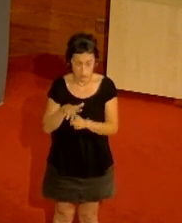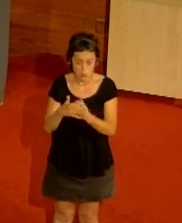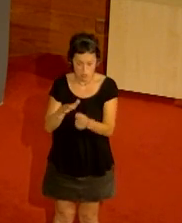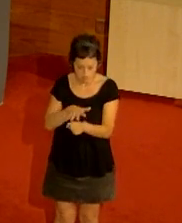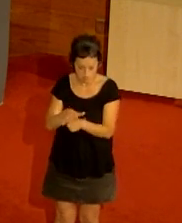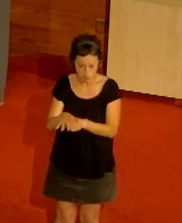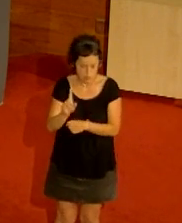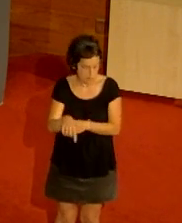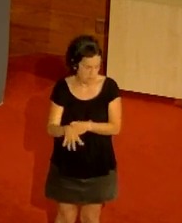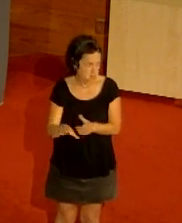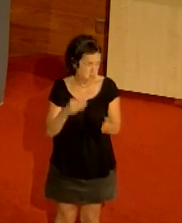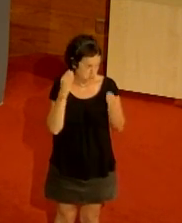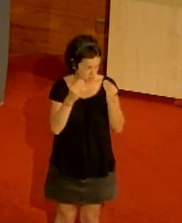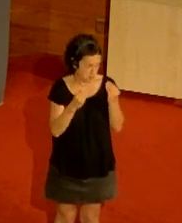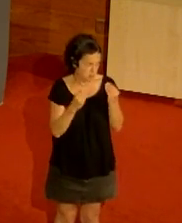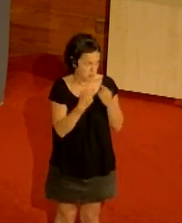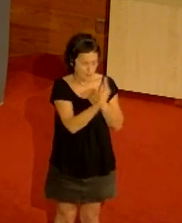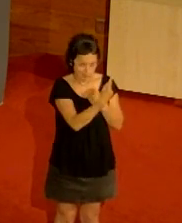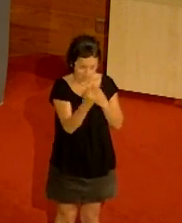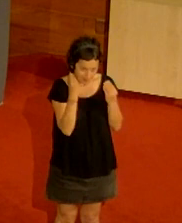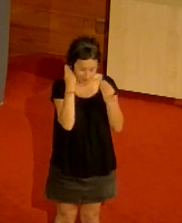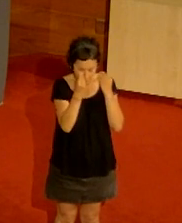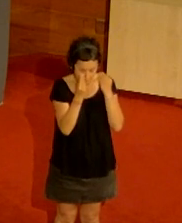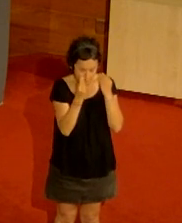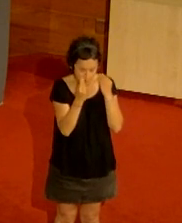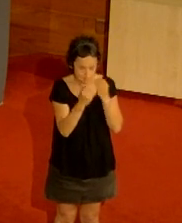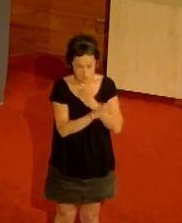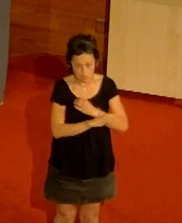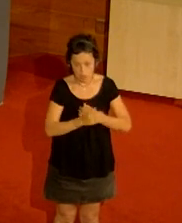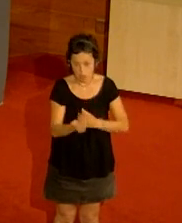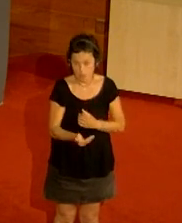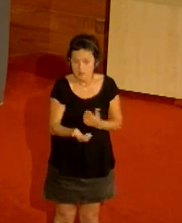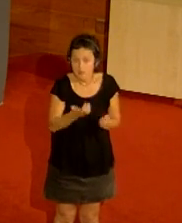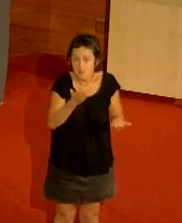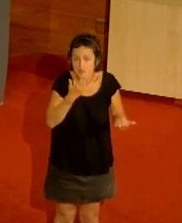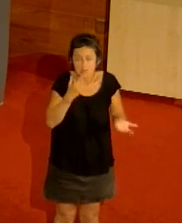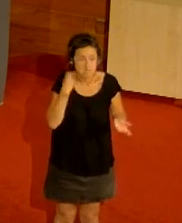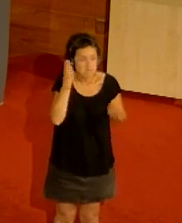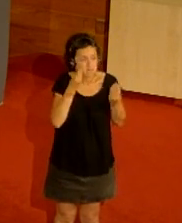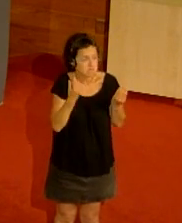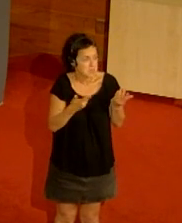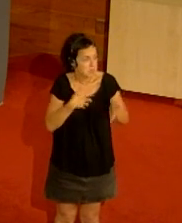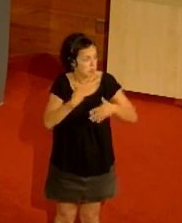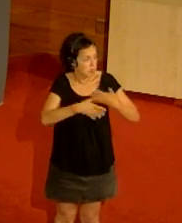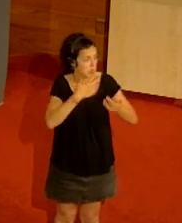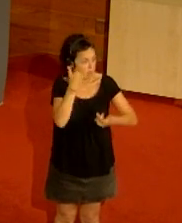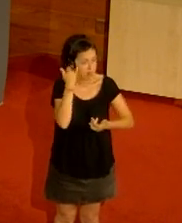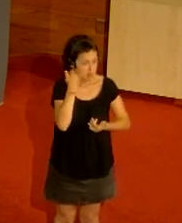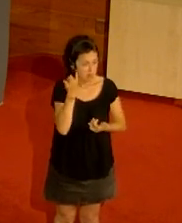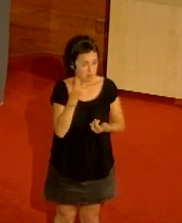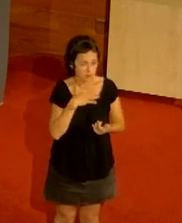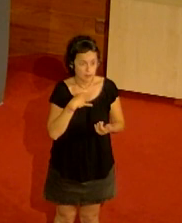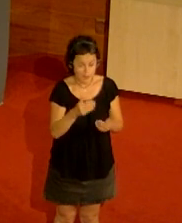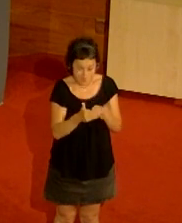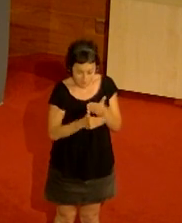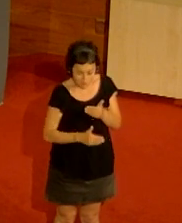un ejercicio importante, que si no lo vamos haciendo, pues ese camino de largo recorrido será todavía menos